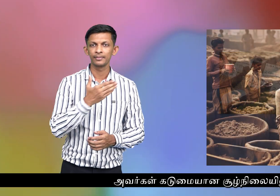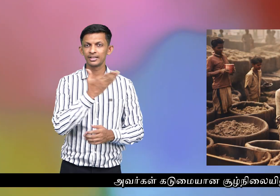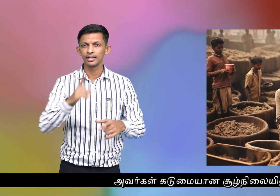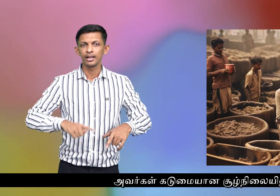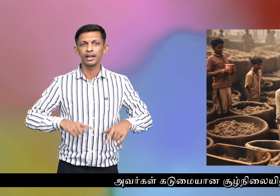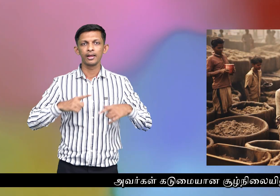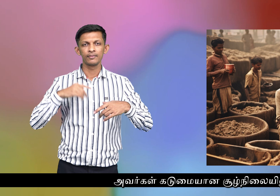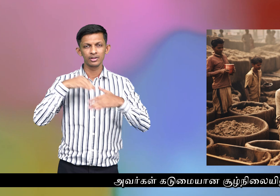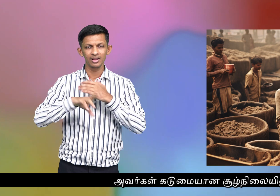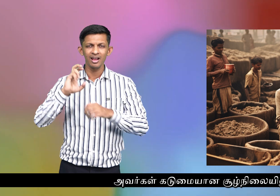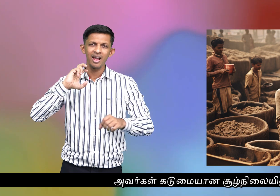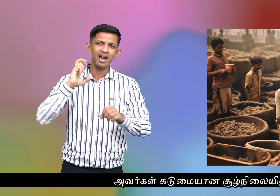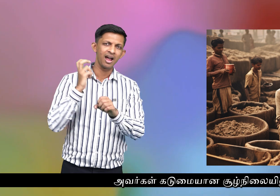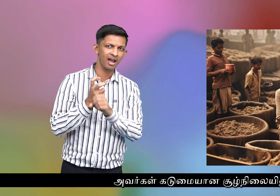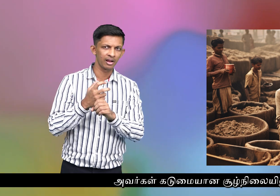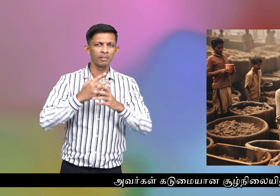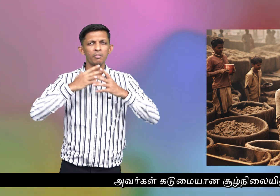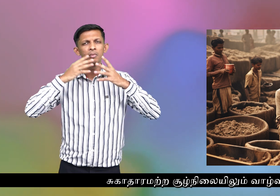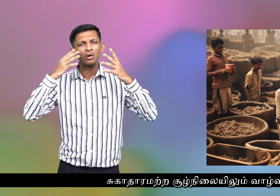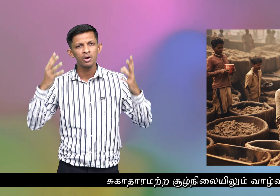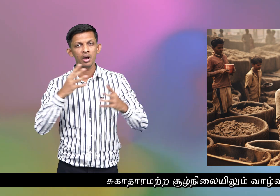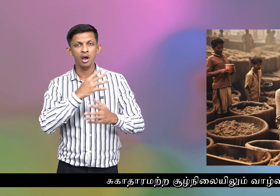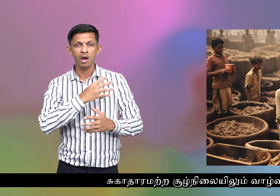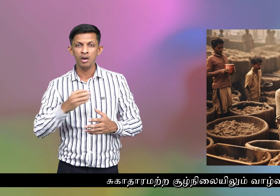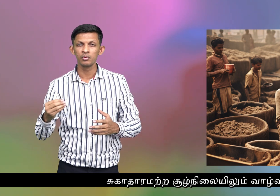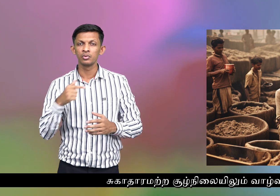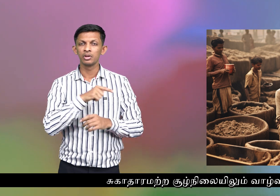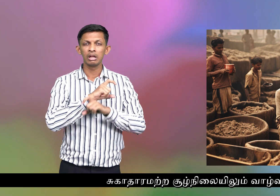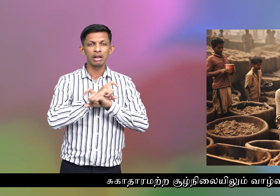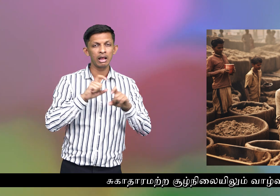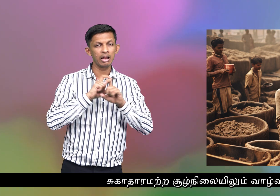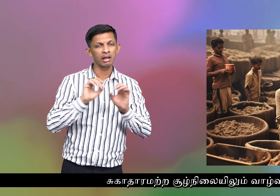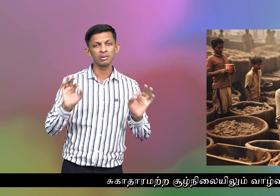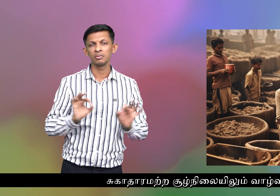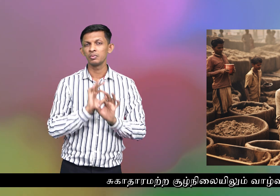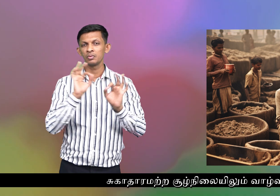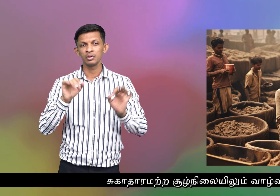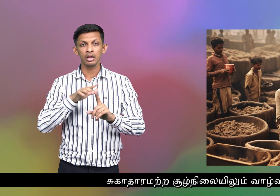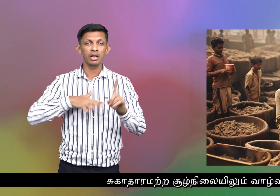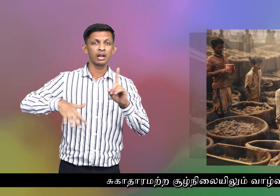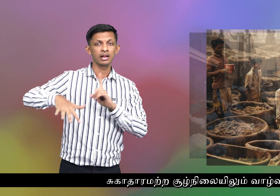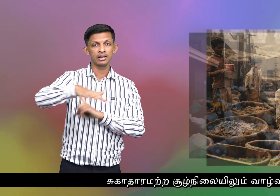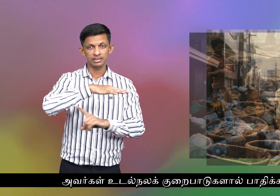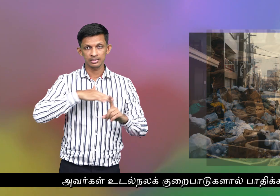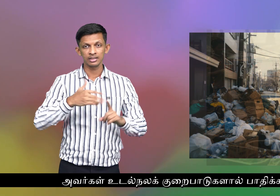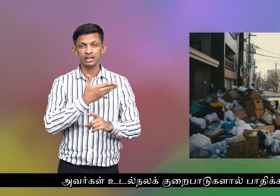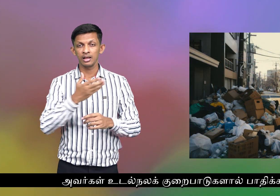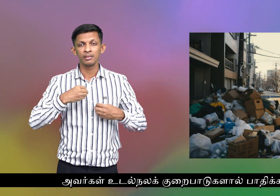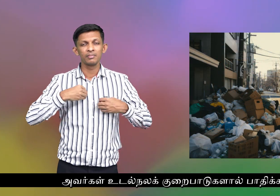அவர்கள் கடுமையான சூழ்நிலையிலும் சுகாதாரமற்ற சூழ்நிலையிலும் வாழ்வதால் அவர்கள்